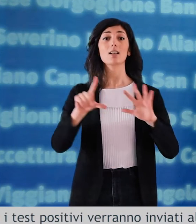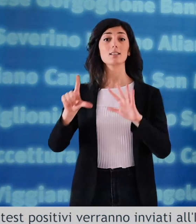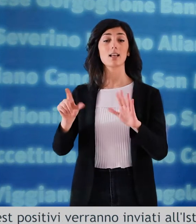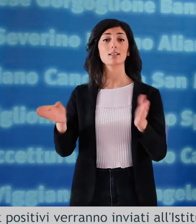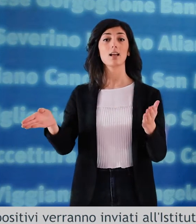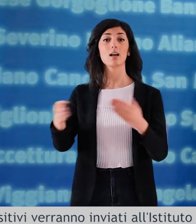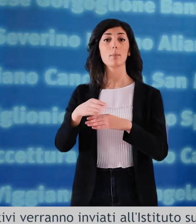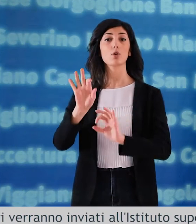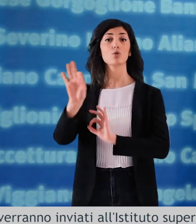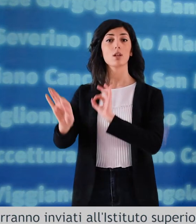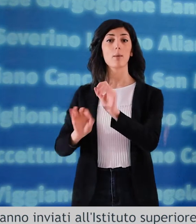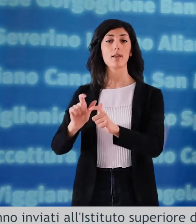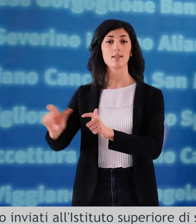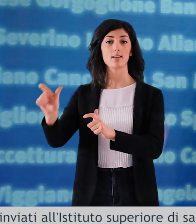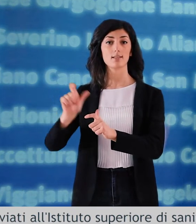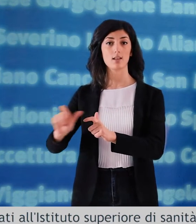di terapia intensiva